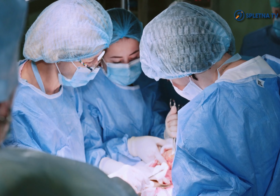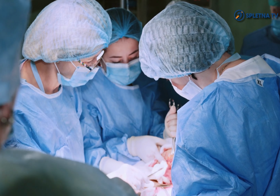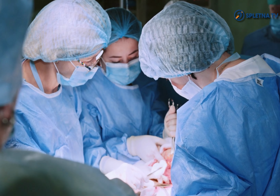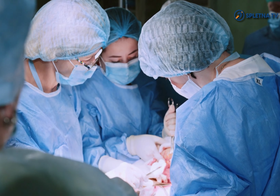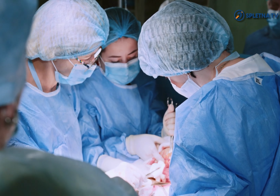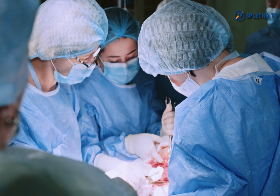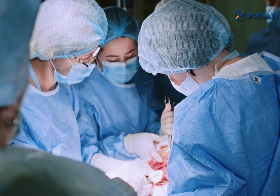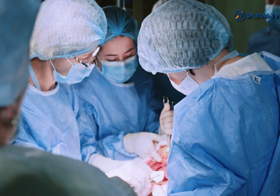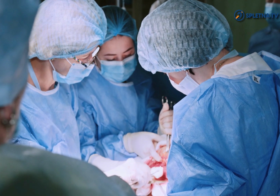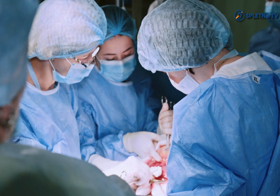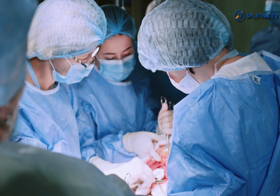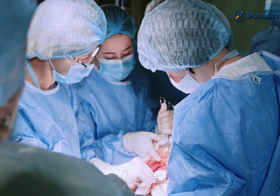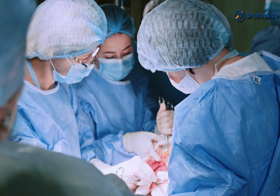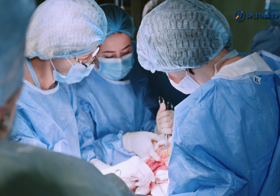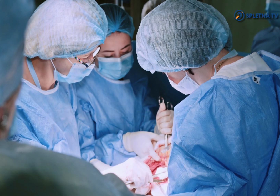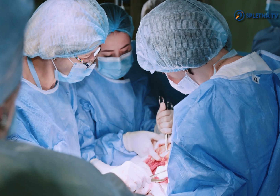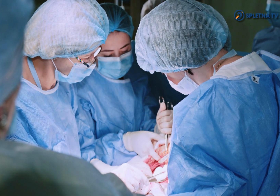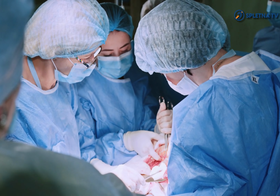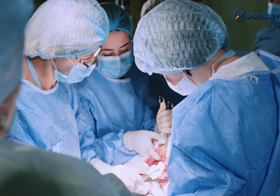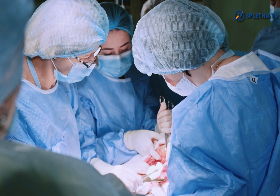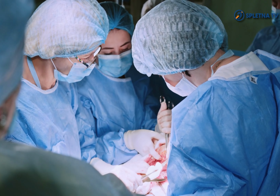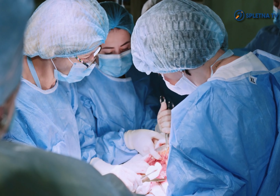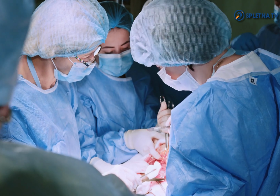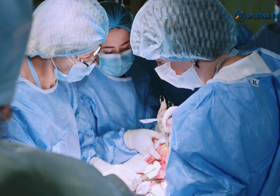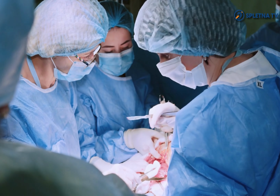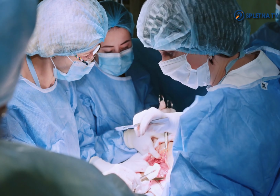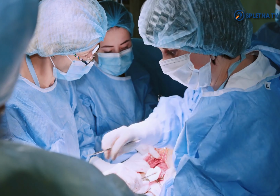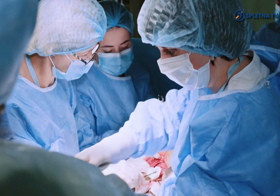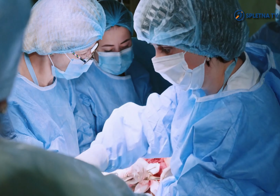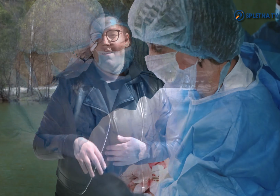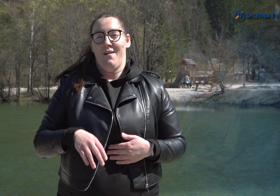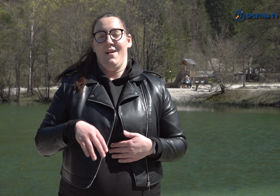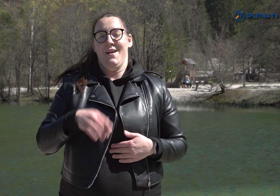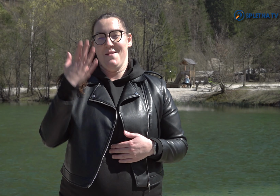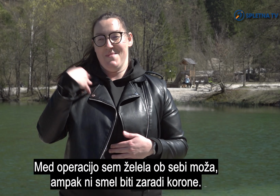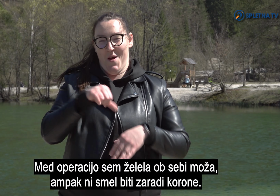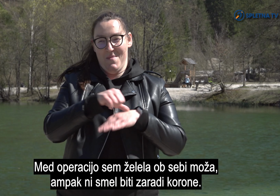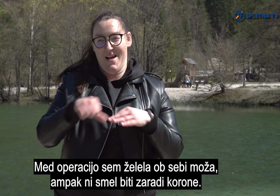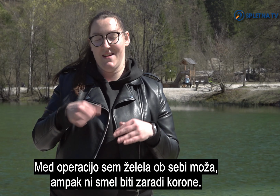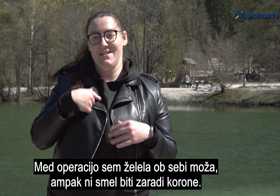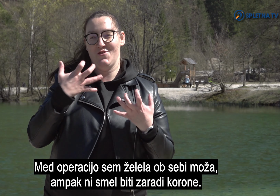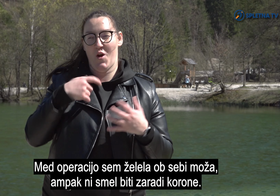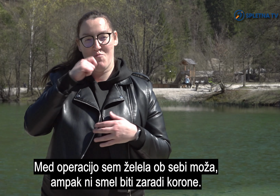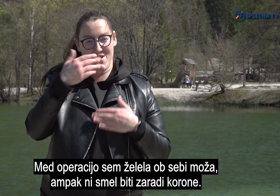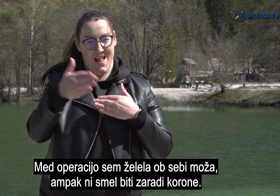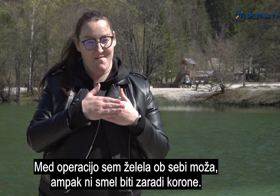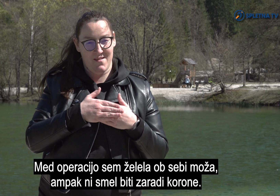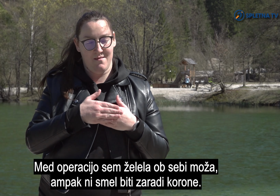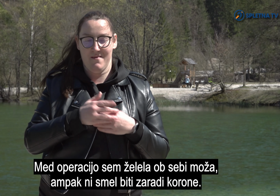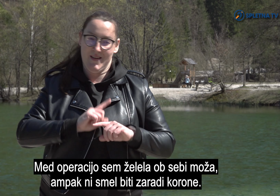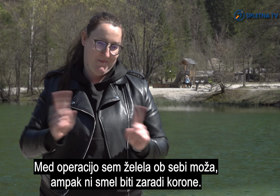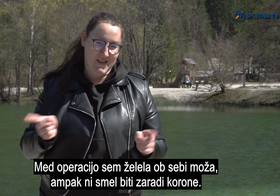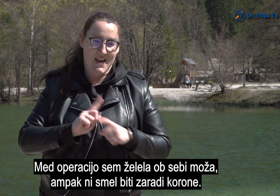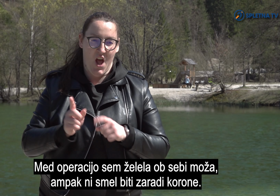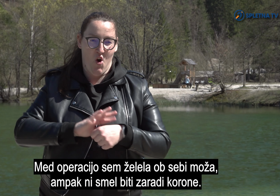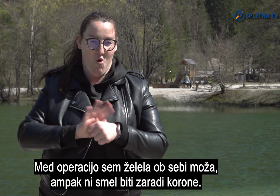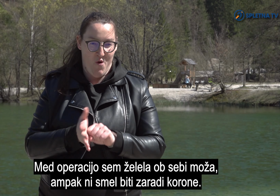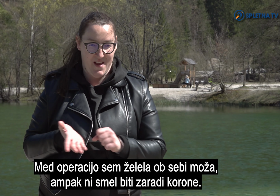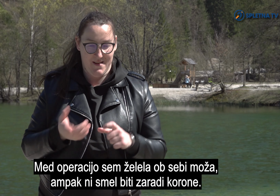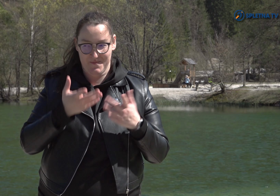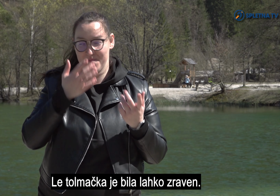uspel, z umetnimi popadki tudi ni šlo, zato je bil potreben carski rez. Med operacijo sem želela ob sebi moža, ampak ni